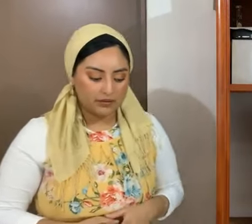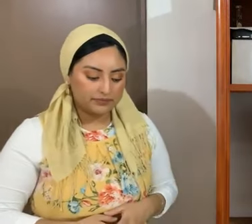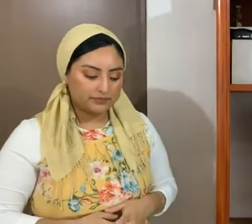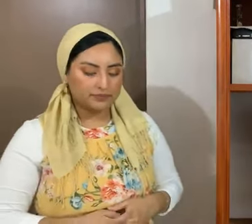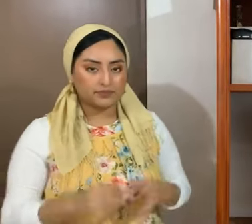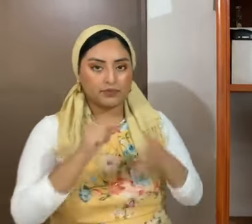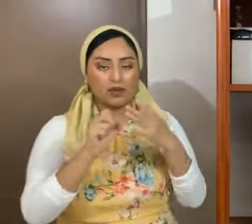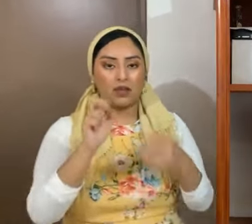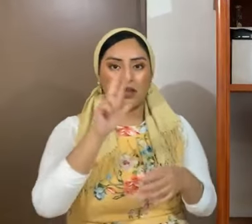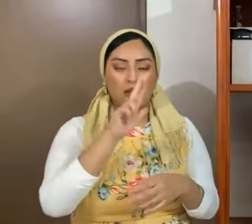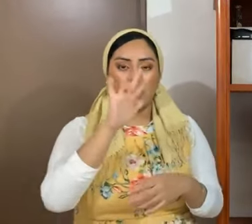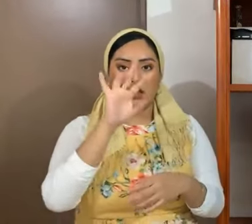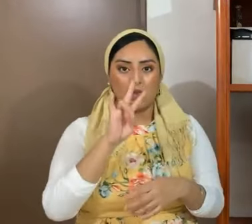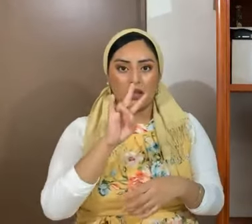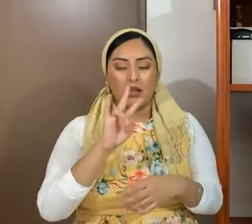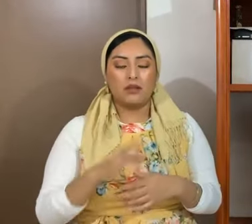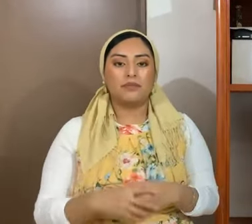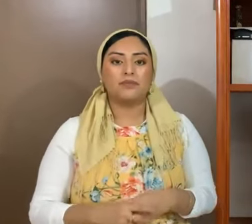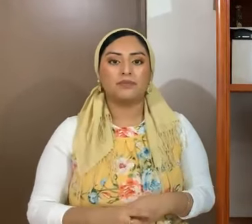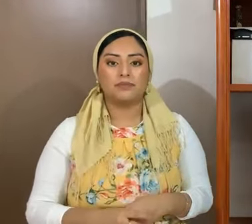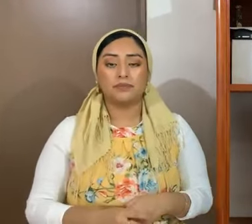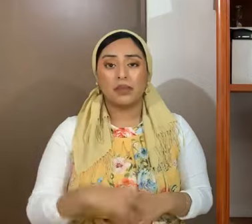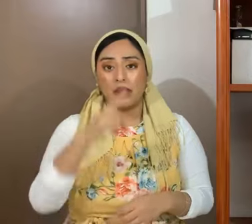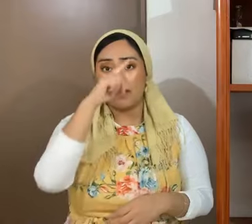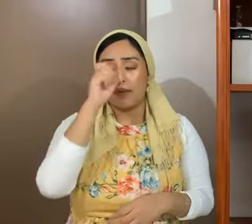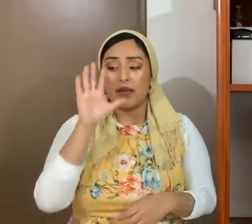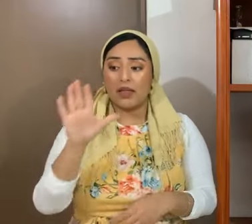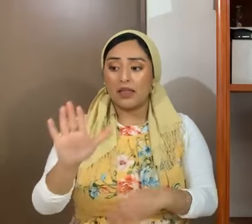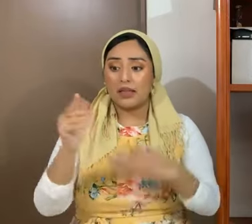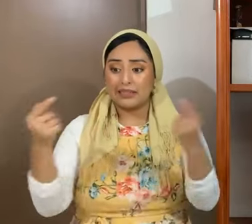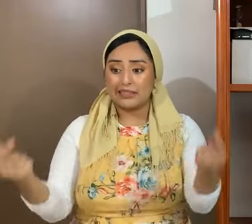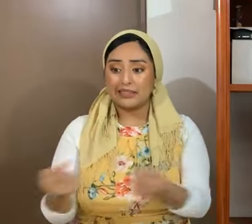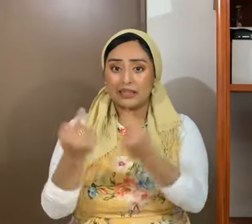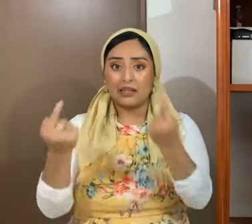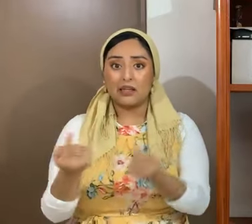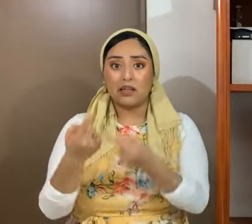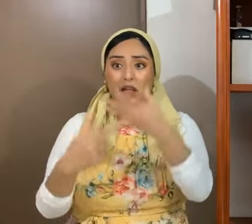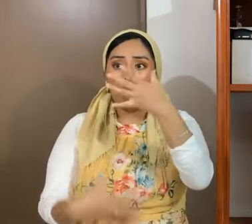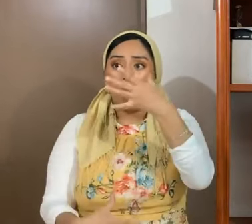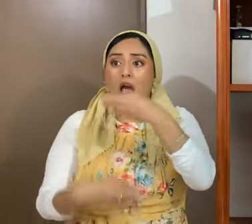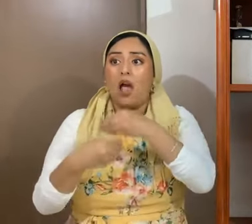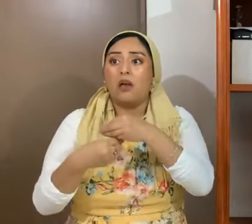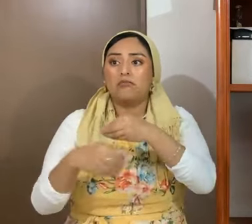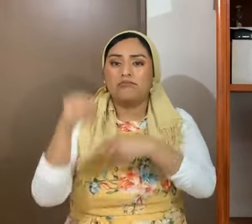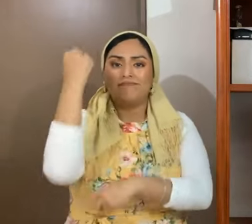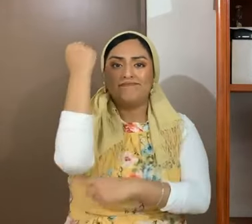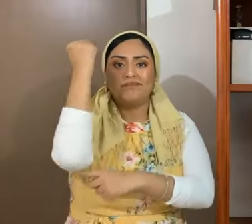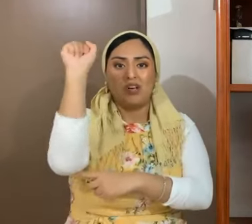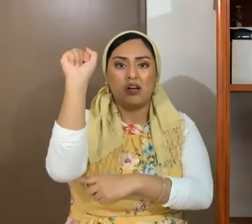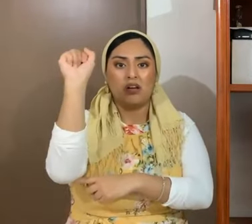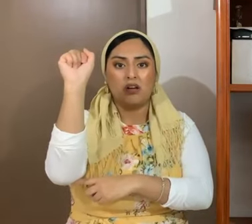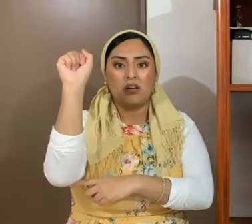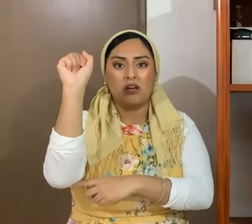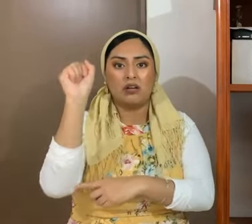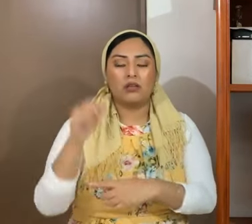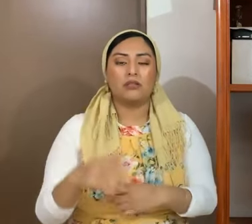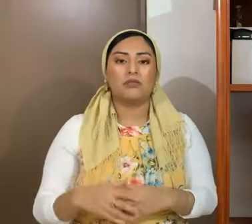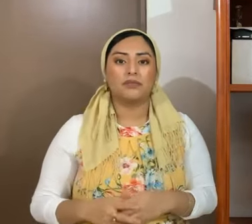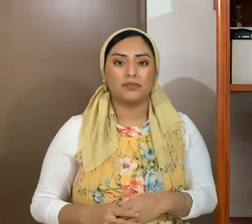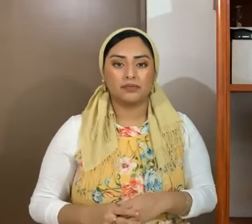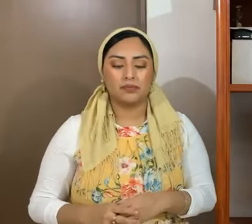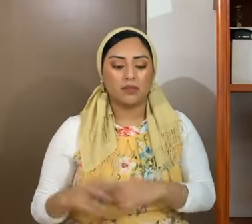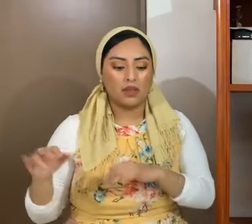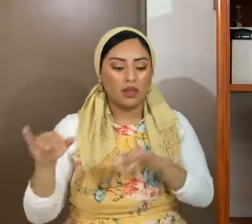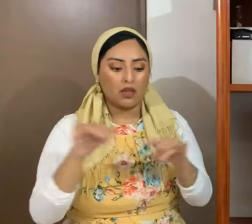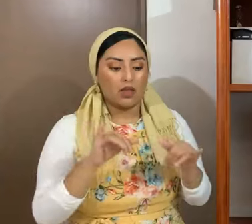verso 37, parte A. Porque a su pecado añadió rebeldía. Y vamos a confirmar esto